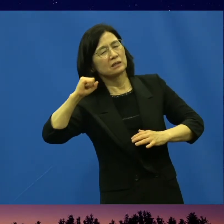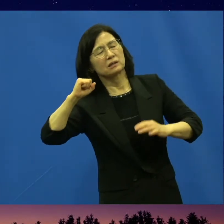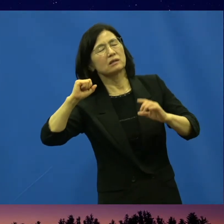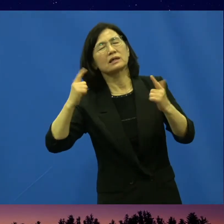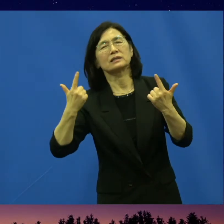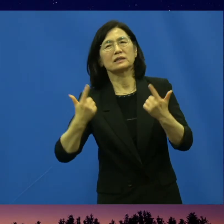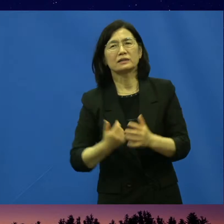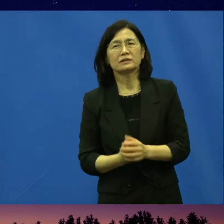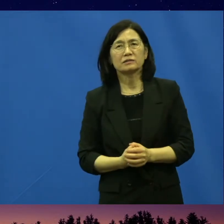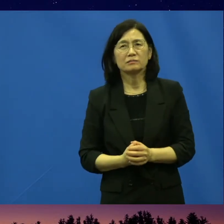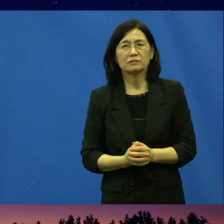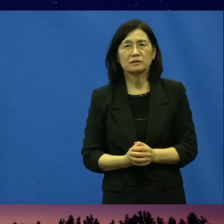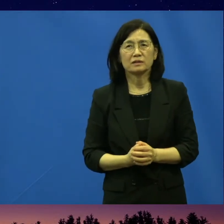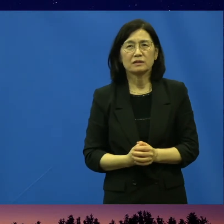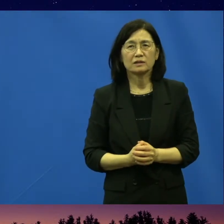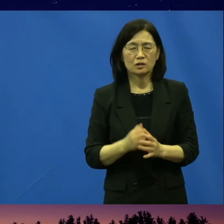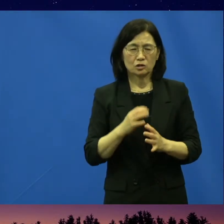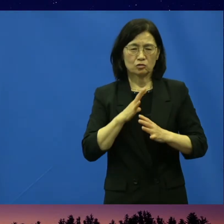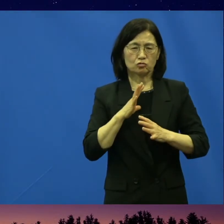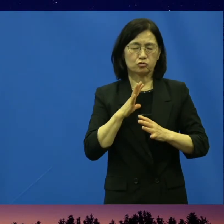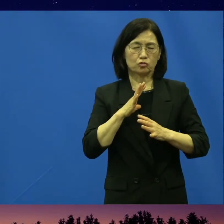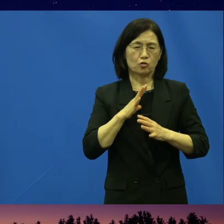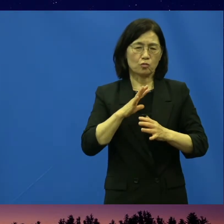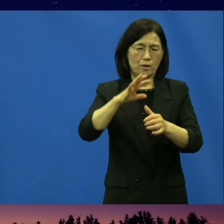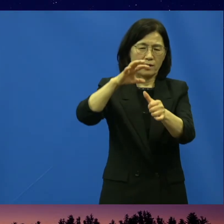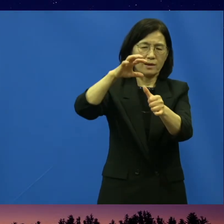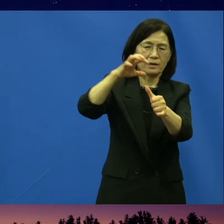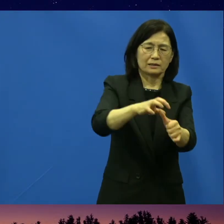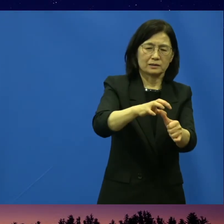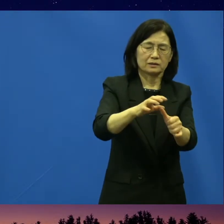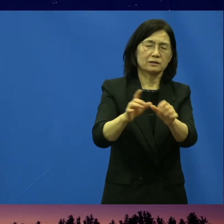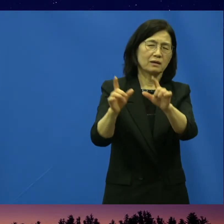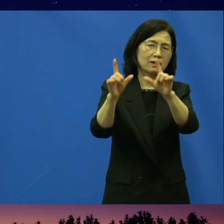계속 두려움의 지배 속에 살지 않아요.